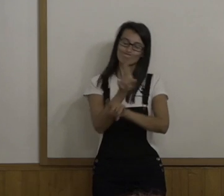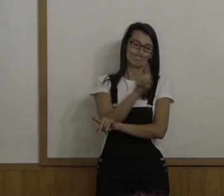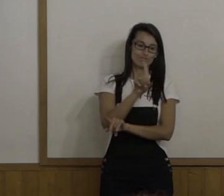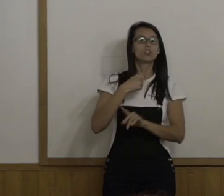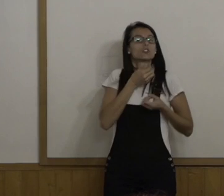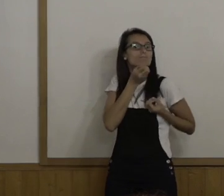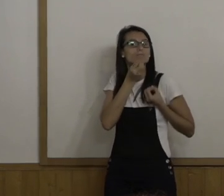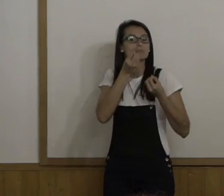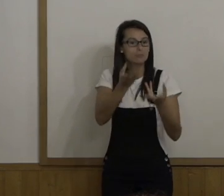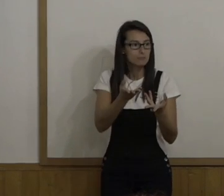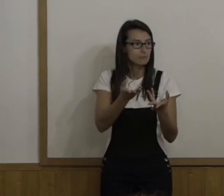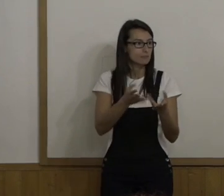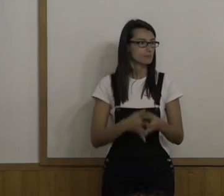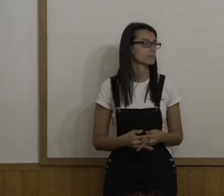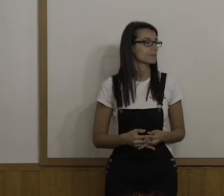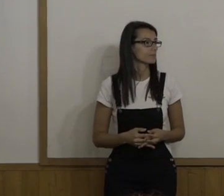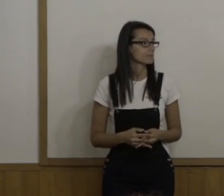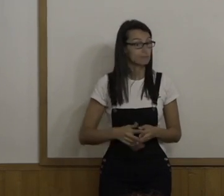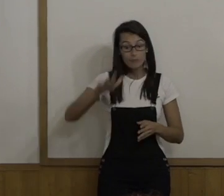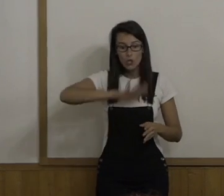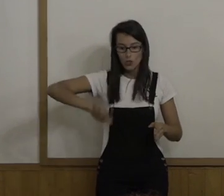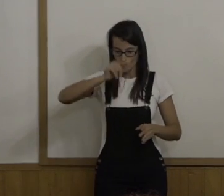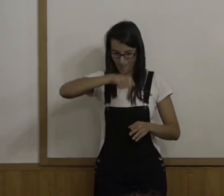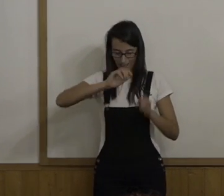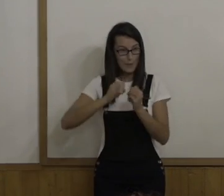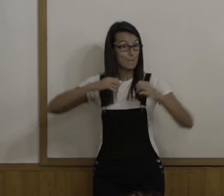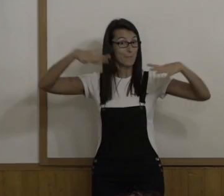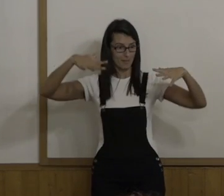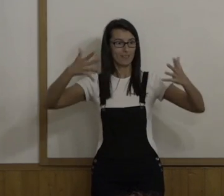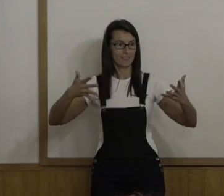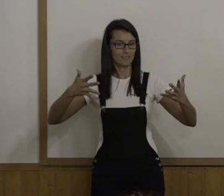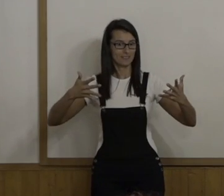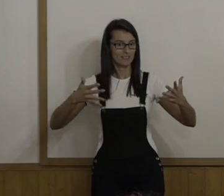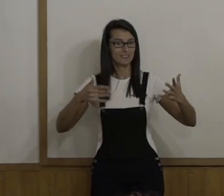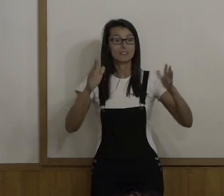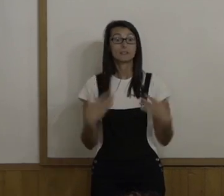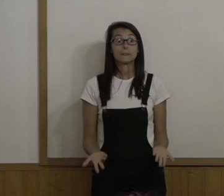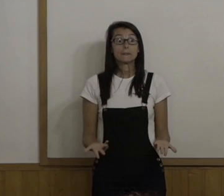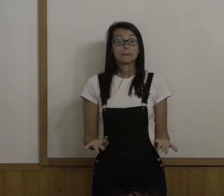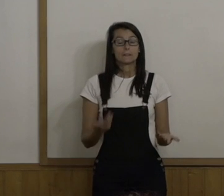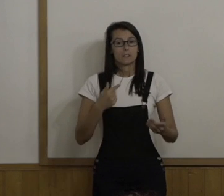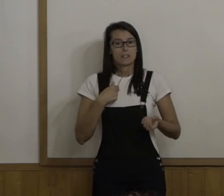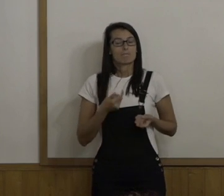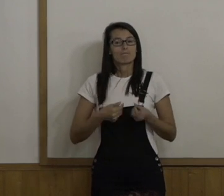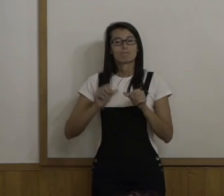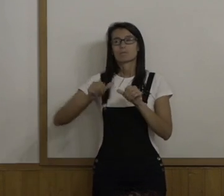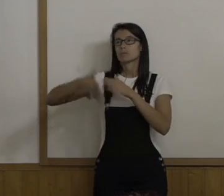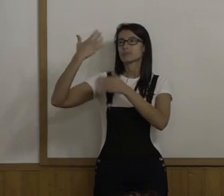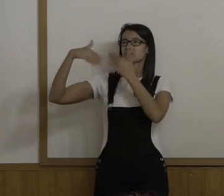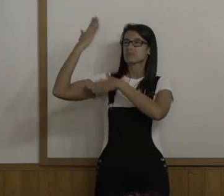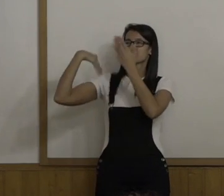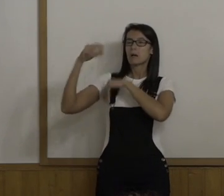y de este un poquito de este lugar mágico. Pues resulta que allá por el